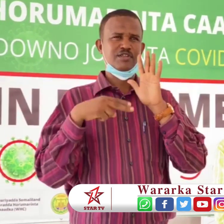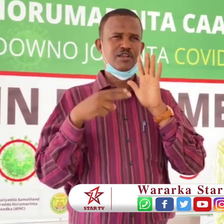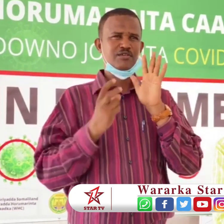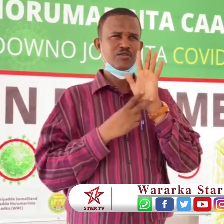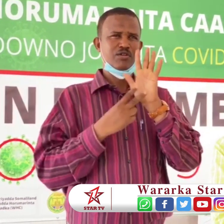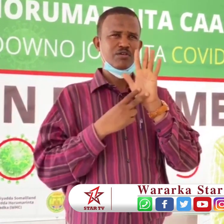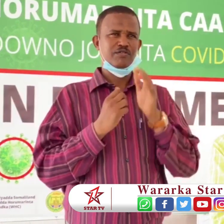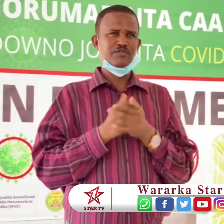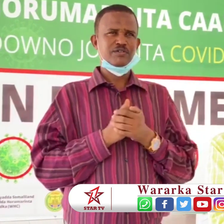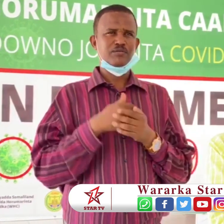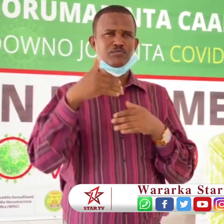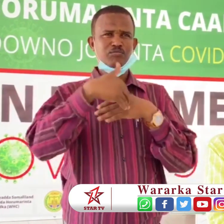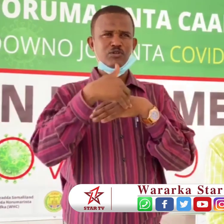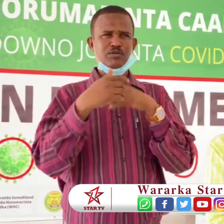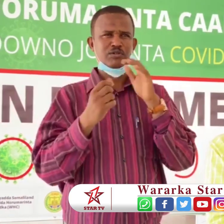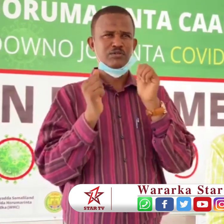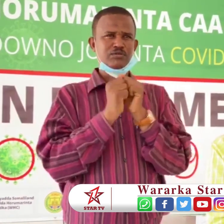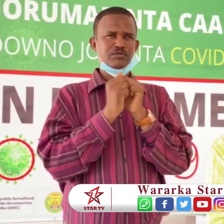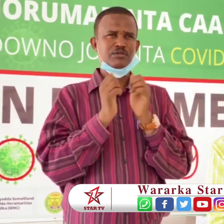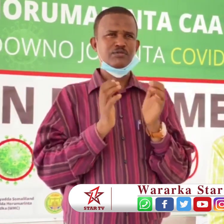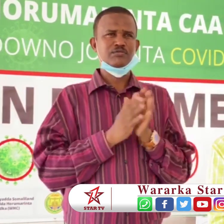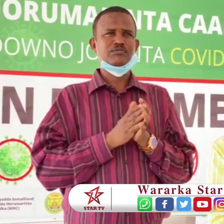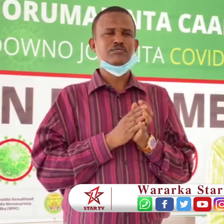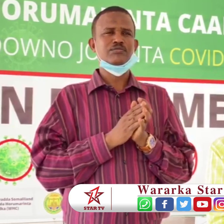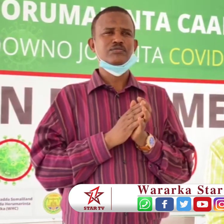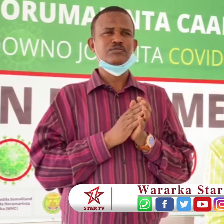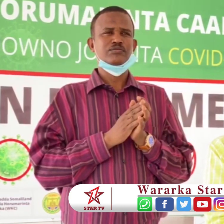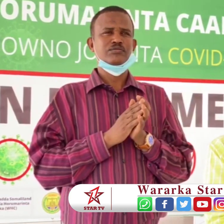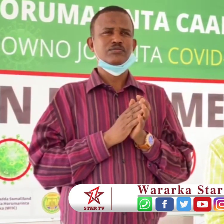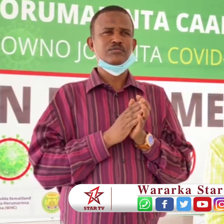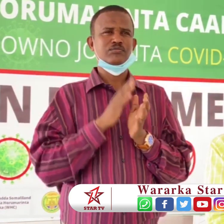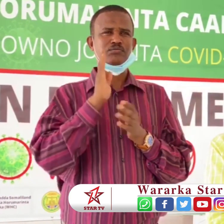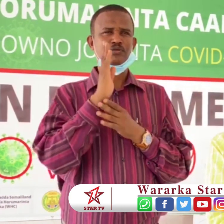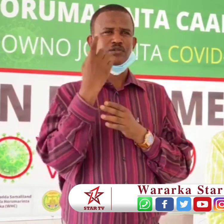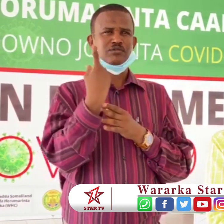waa 10 qof Burcana waa 1 qof 17 waa sidaa